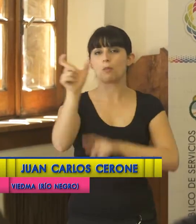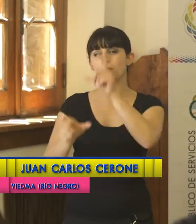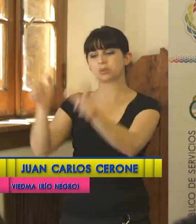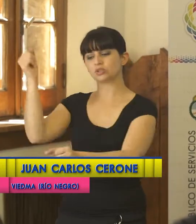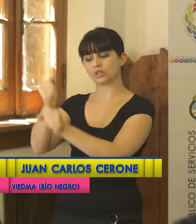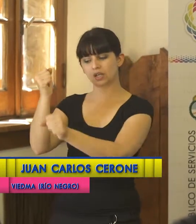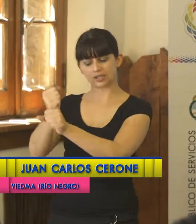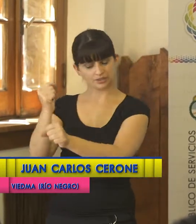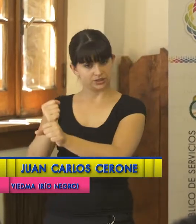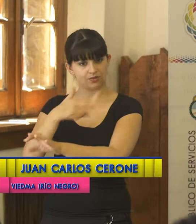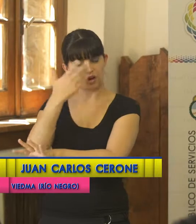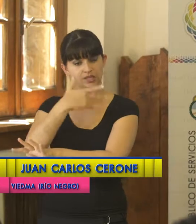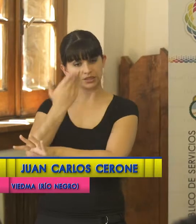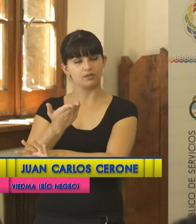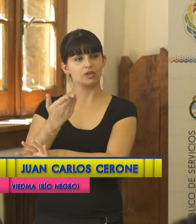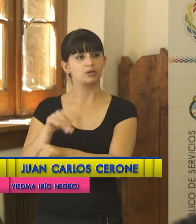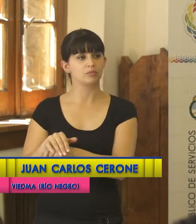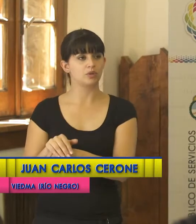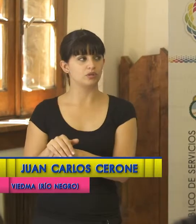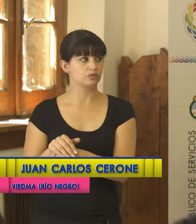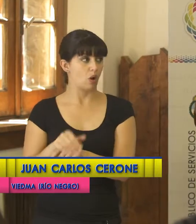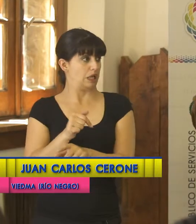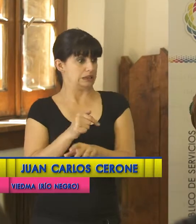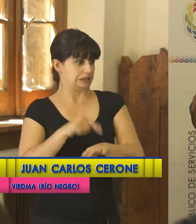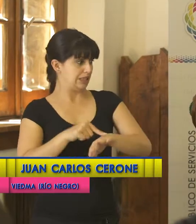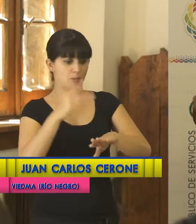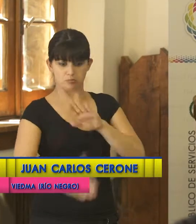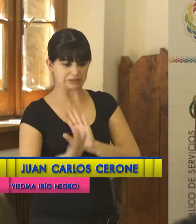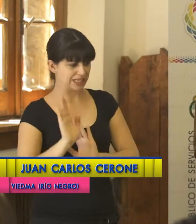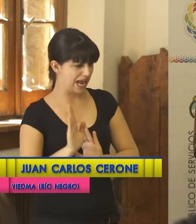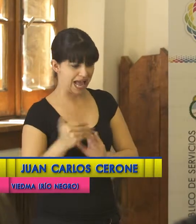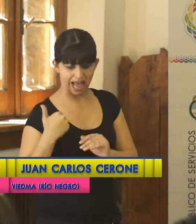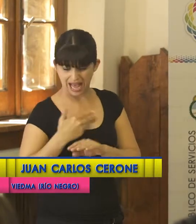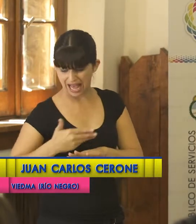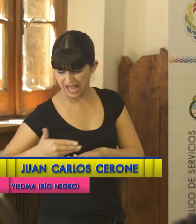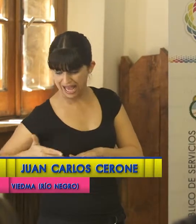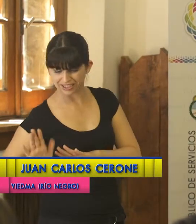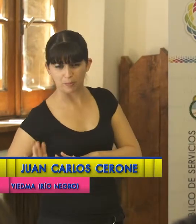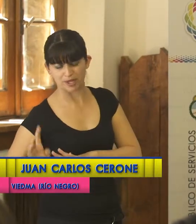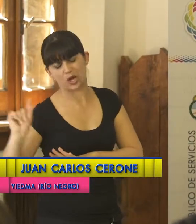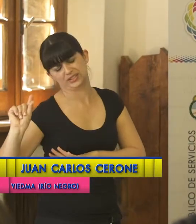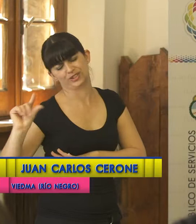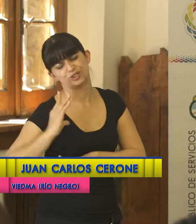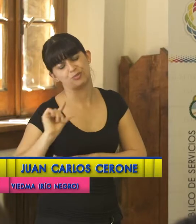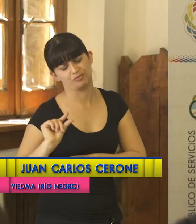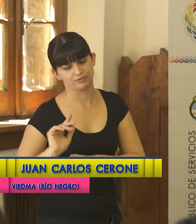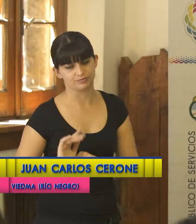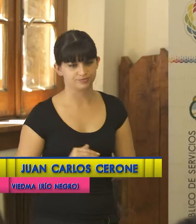y eso era una de las cosas que me pase allá pero bueno es muy cortito